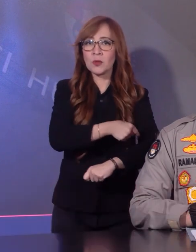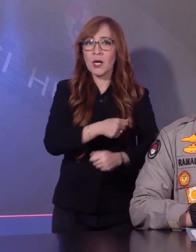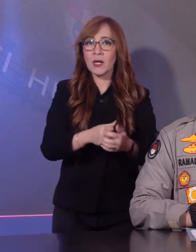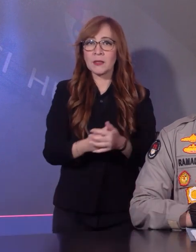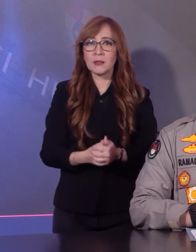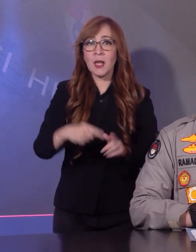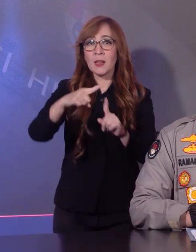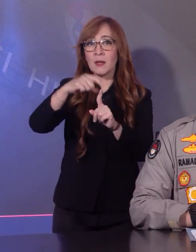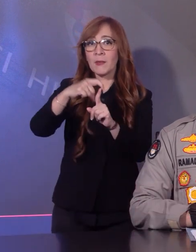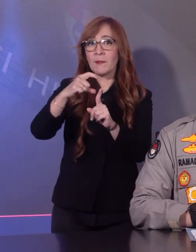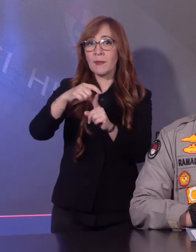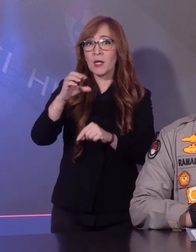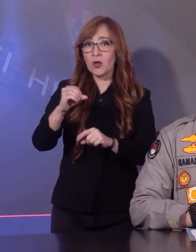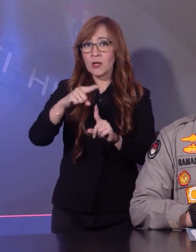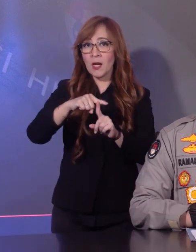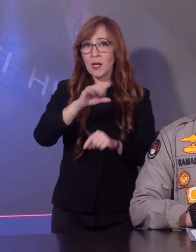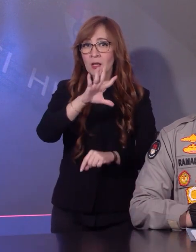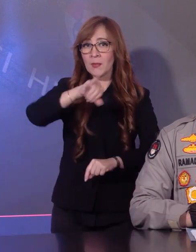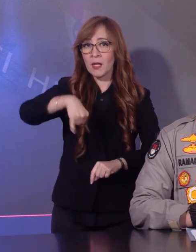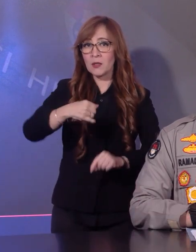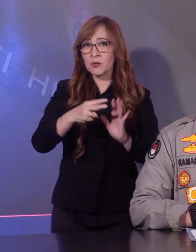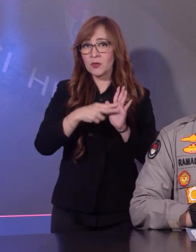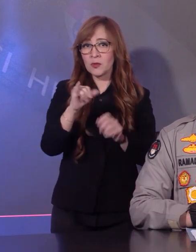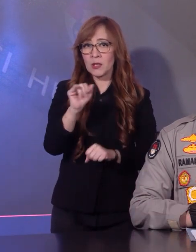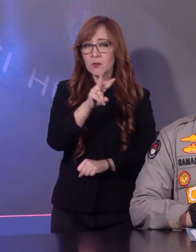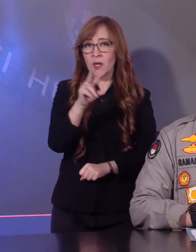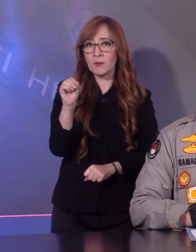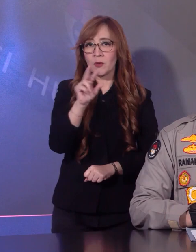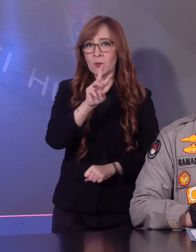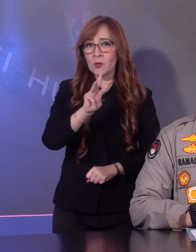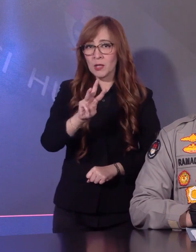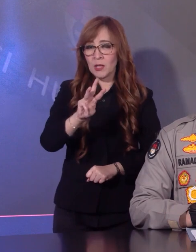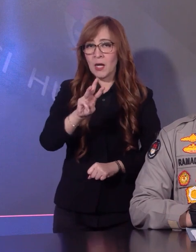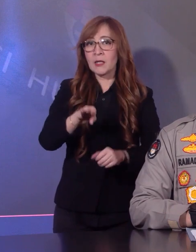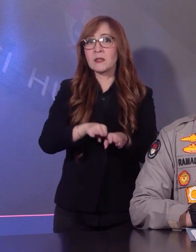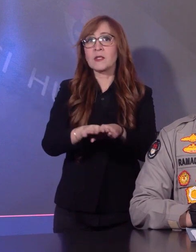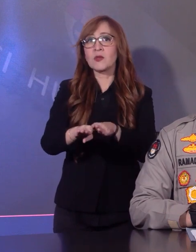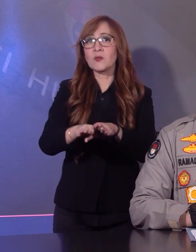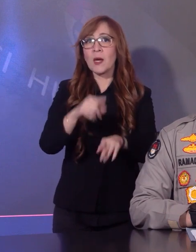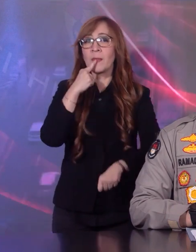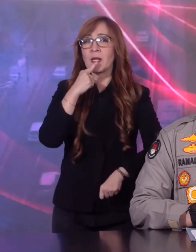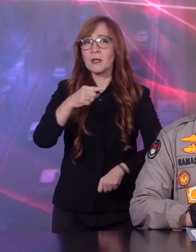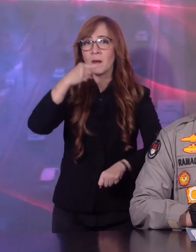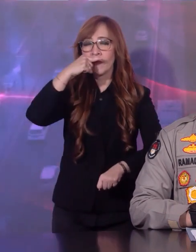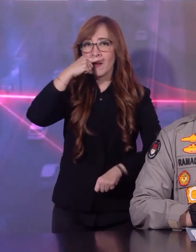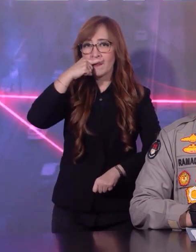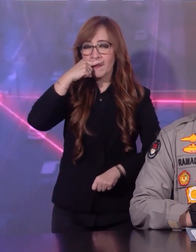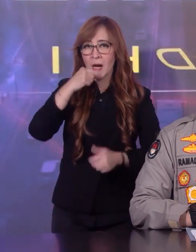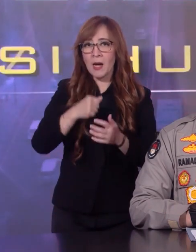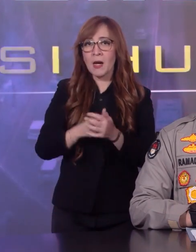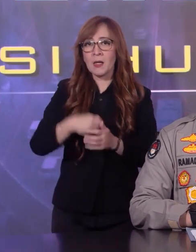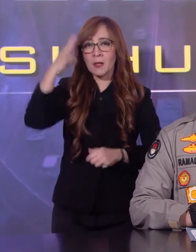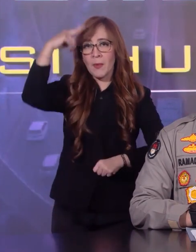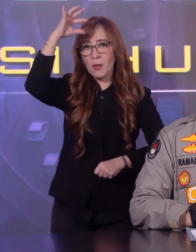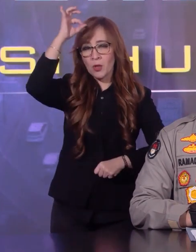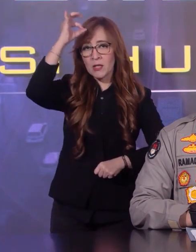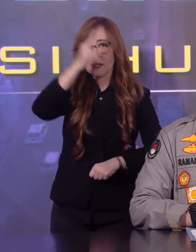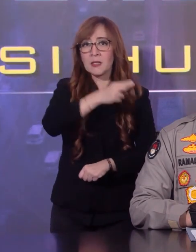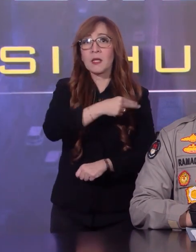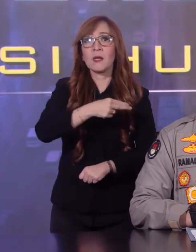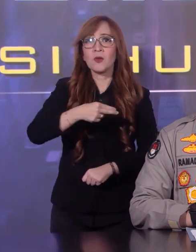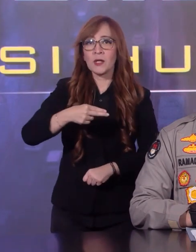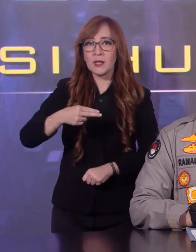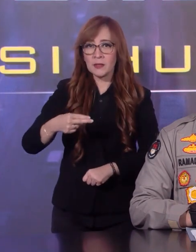tppo tanggal 5 Juni 2023 atas perintah Bapak Kapolri Jenderal polisi Dres